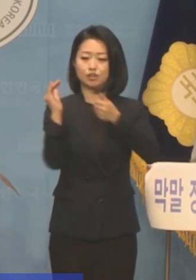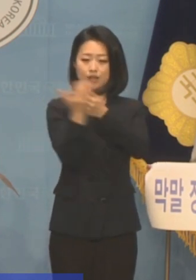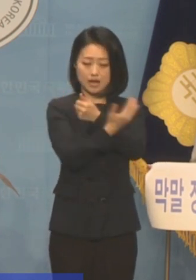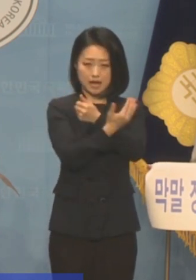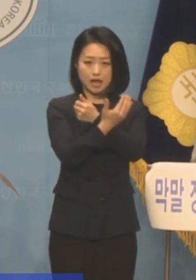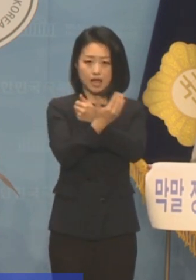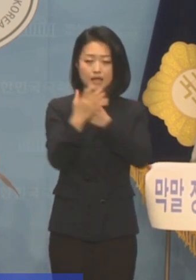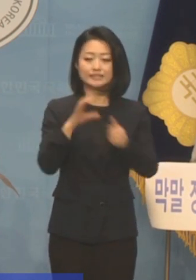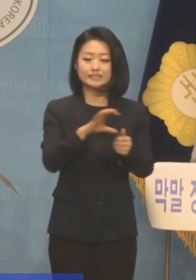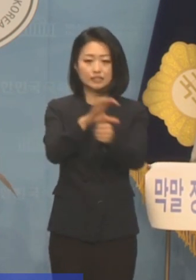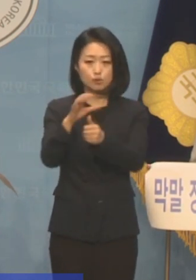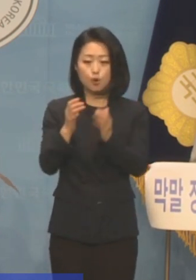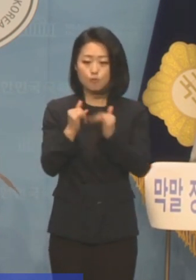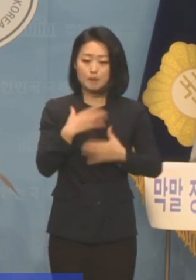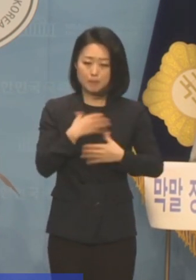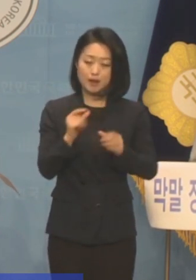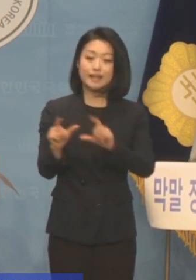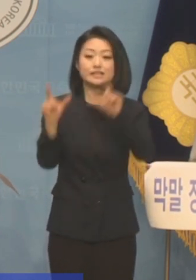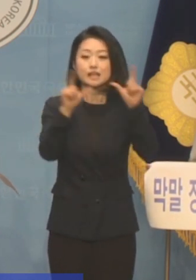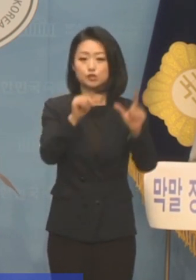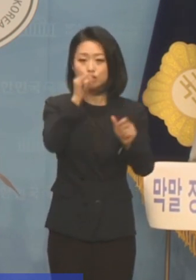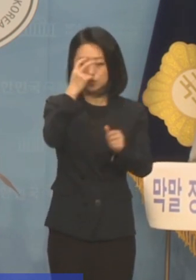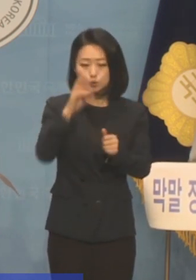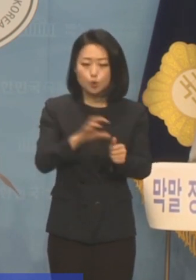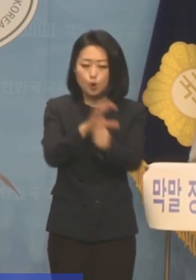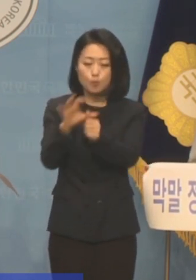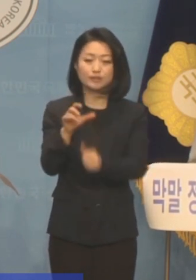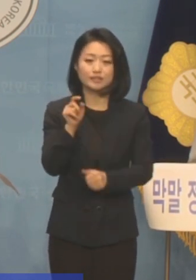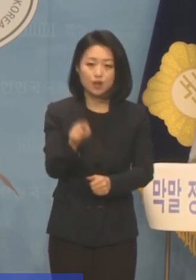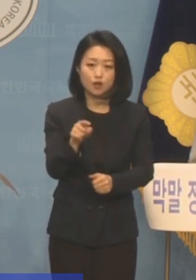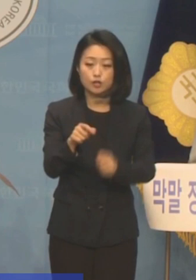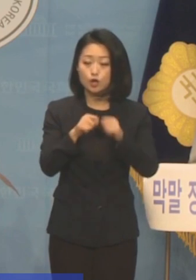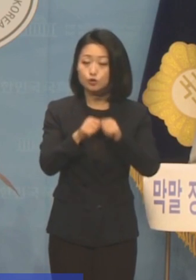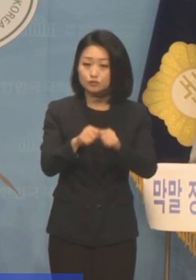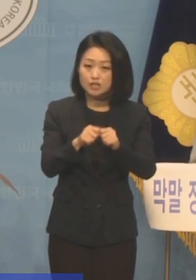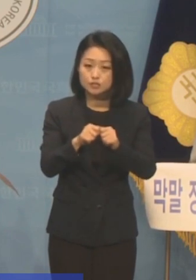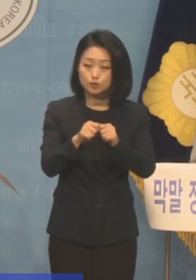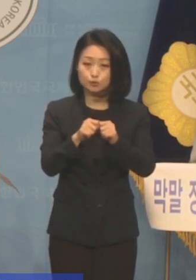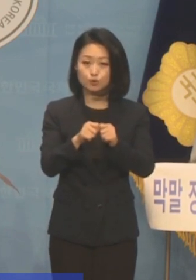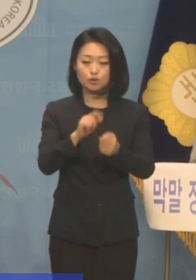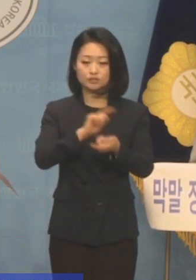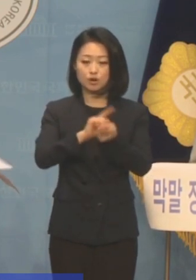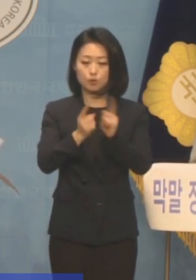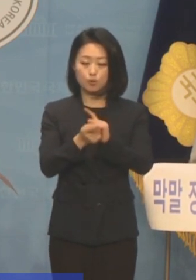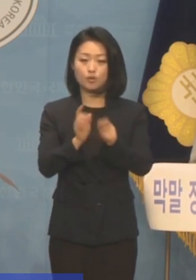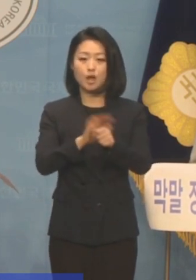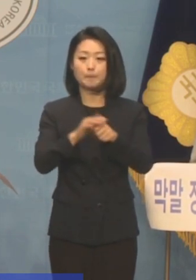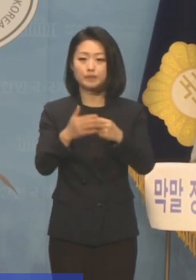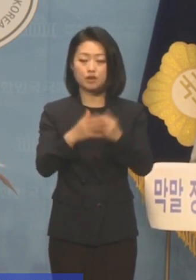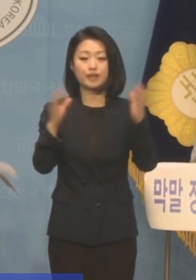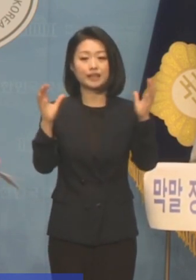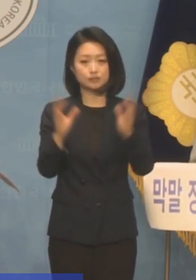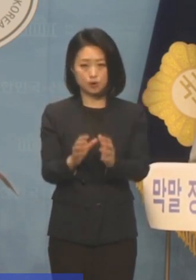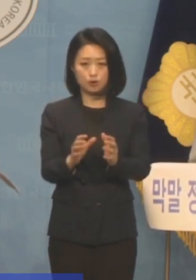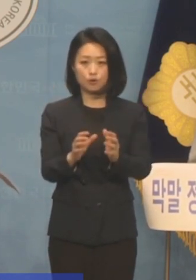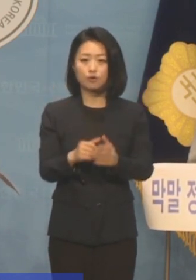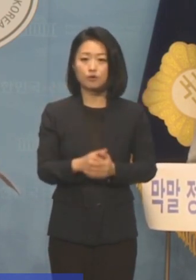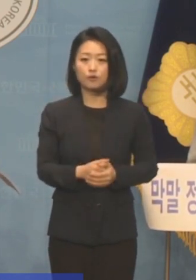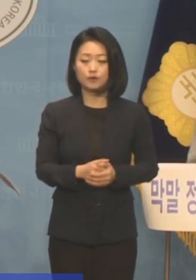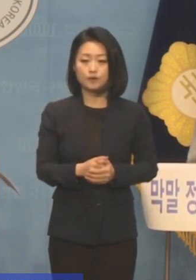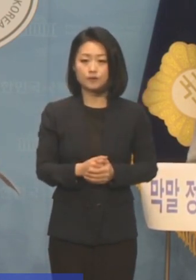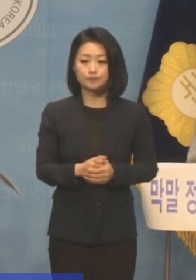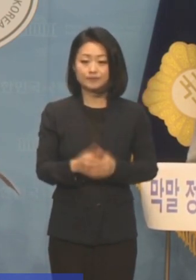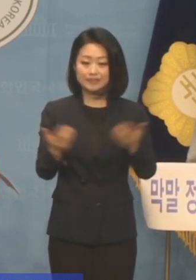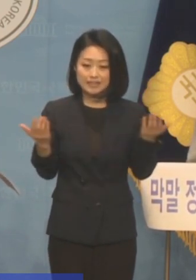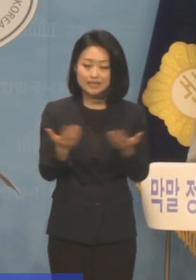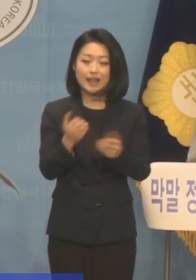지키고 국민을 평안하게 살 수 있도록 돌보는 일을 구체적으로 상호 협조하여 협력